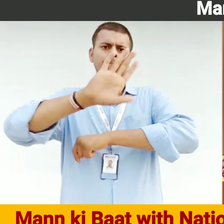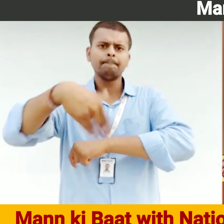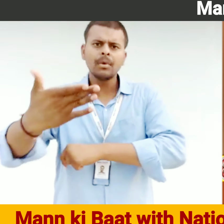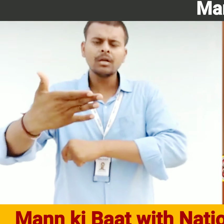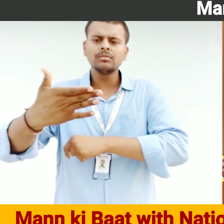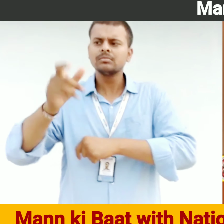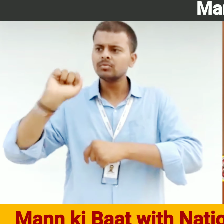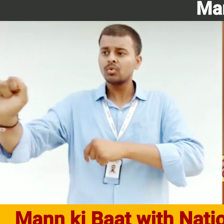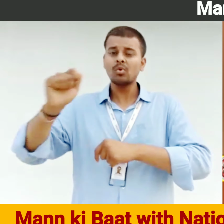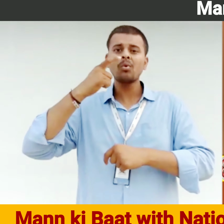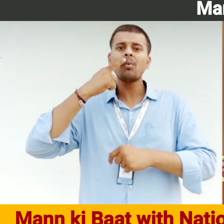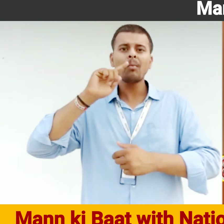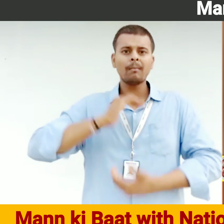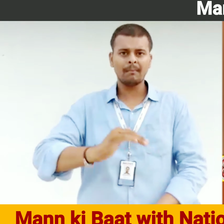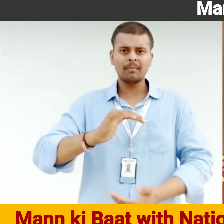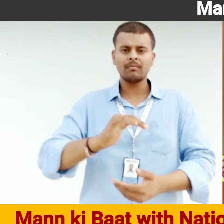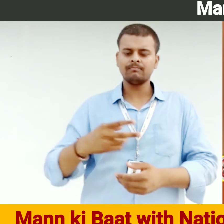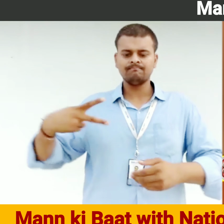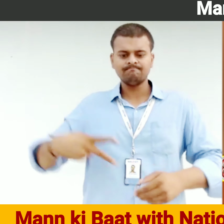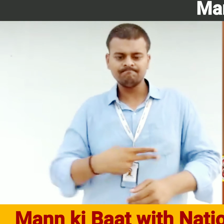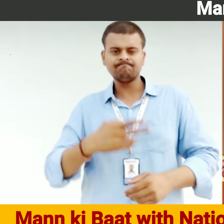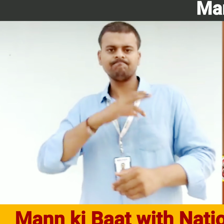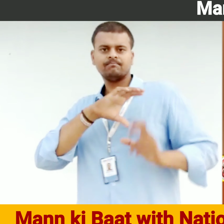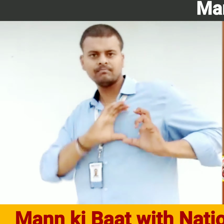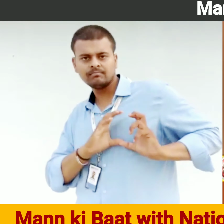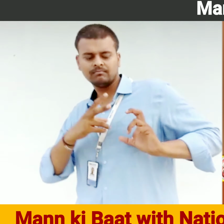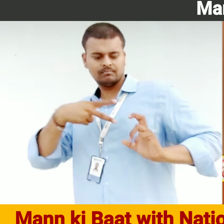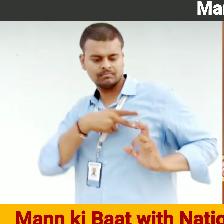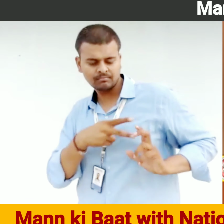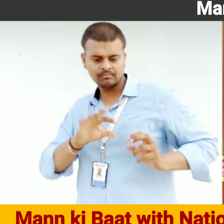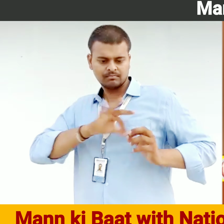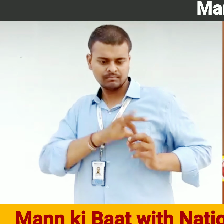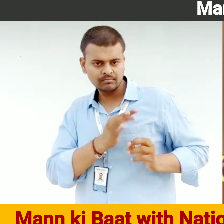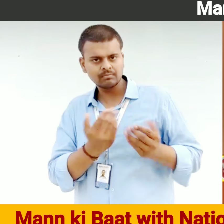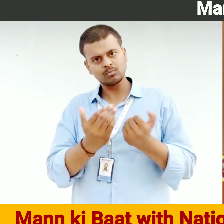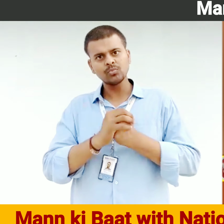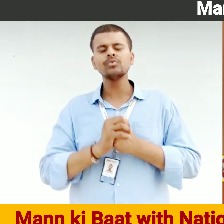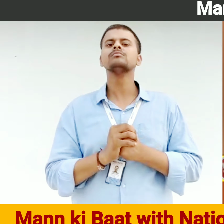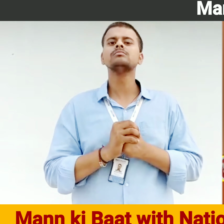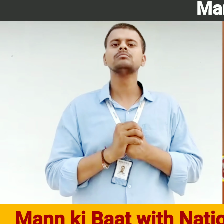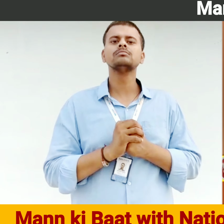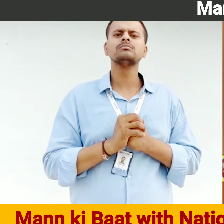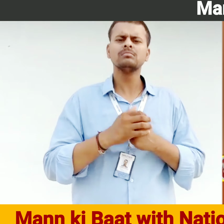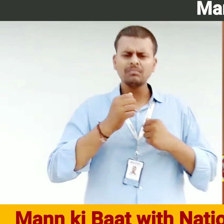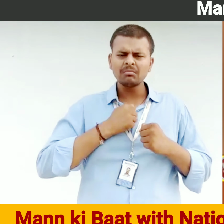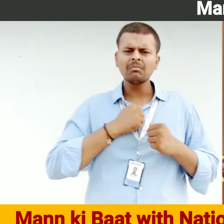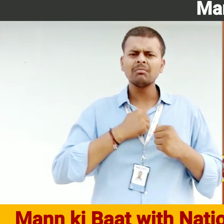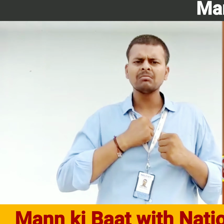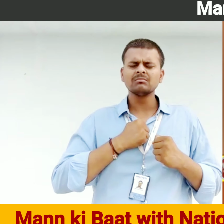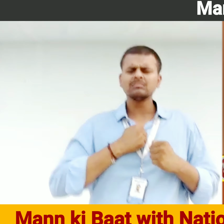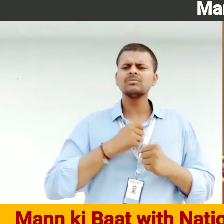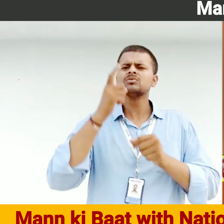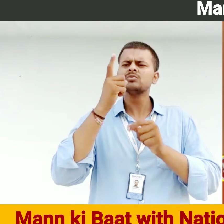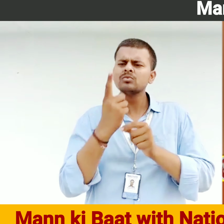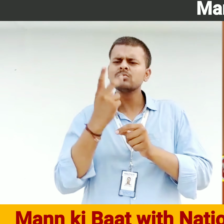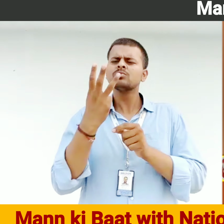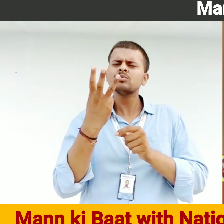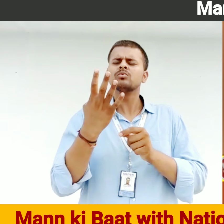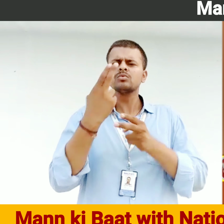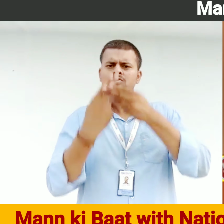करवाया और 9 दिनों बाद बेटे जीवा के हार्ट की सर्जरी भी हो गई। साथियों, मैंने आपको